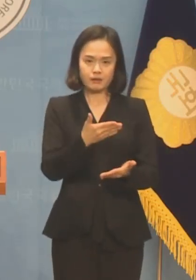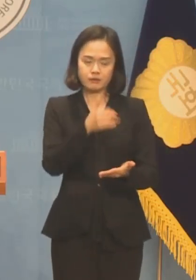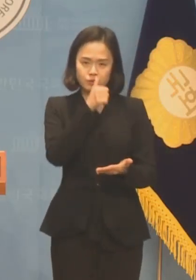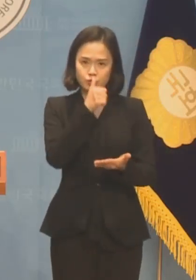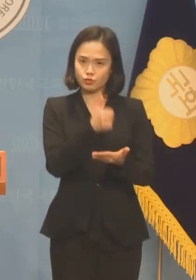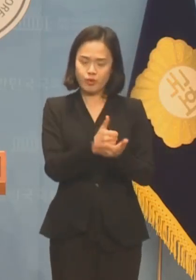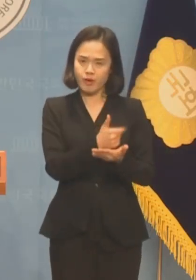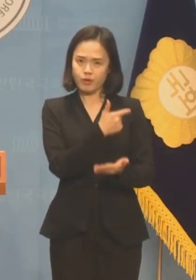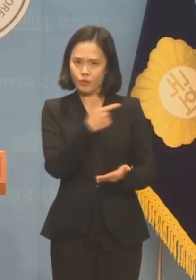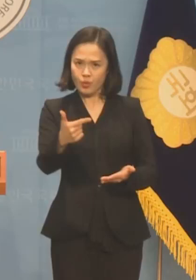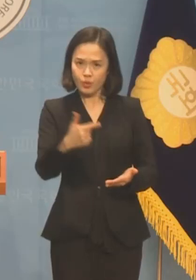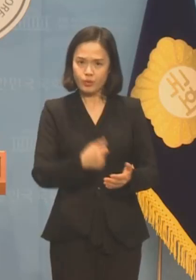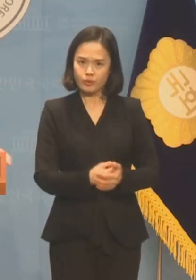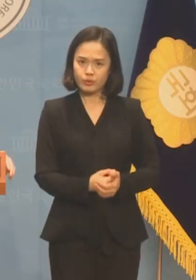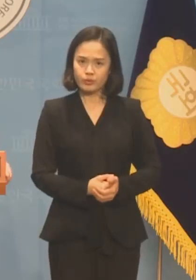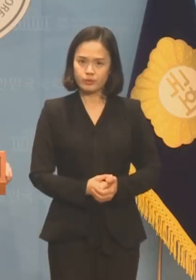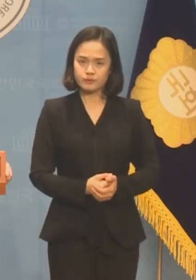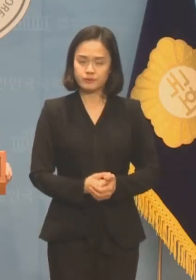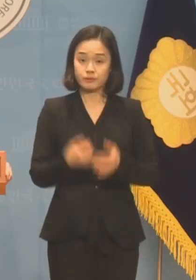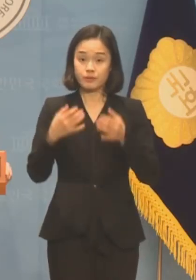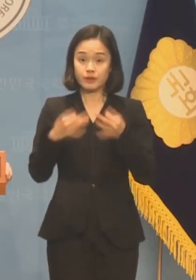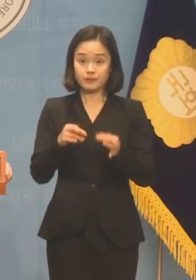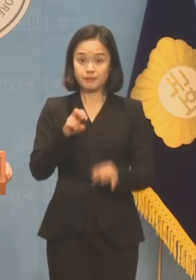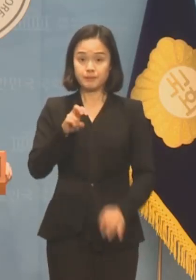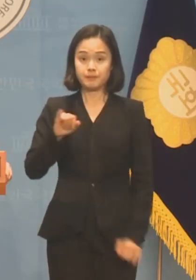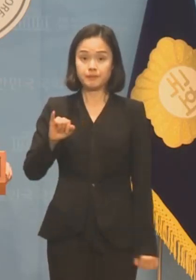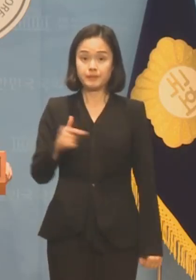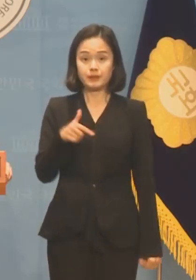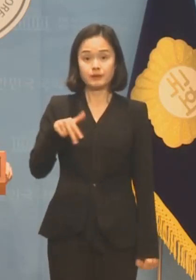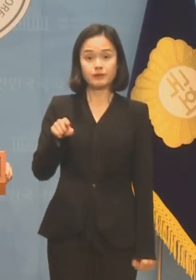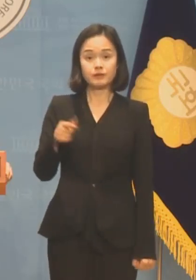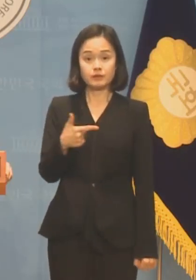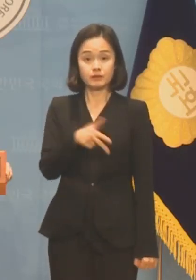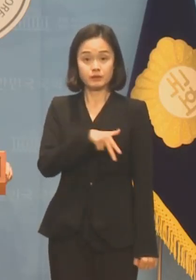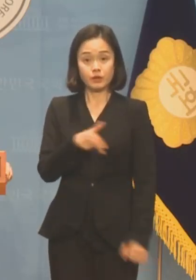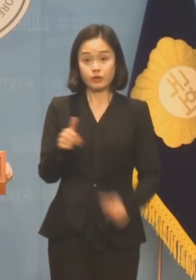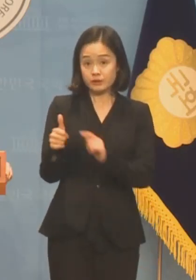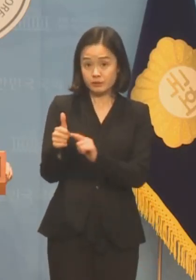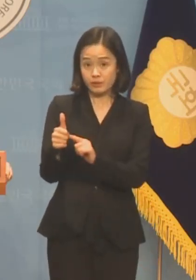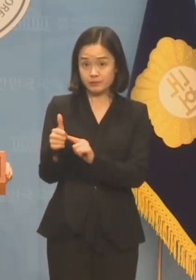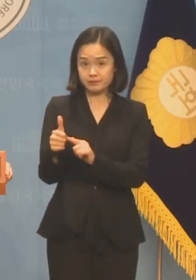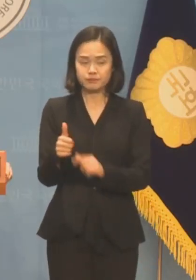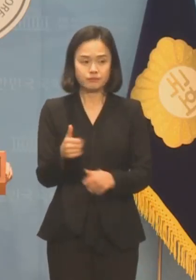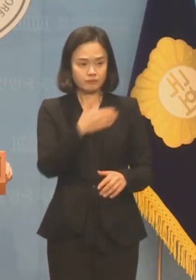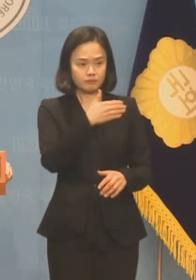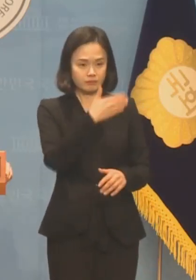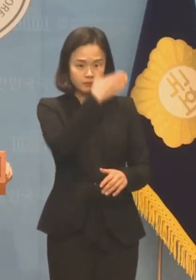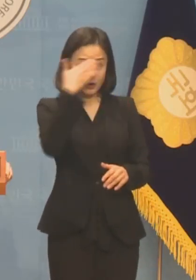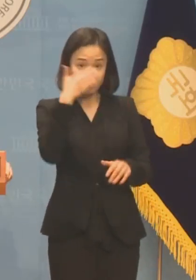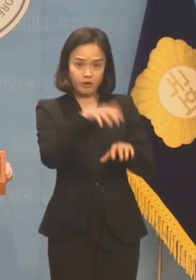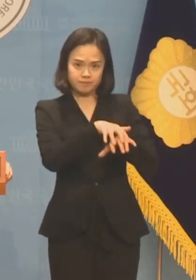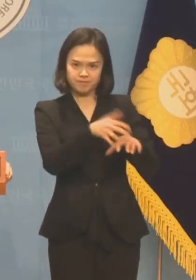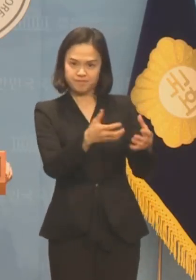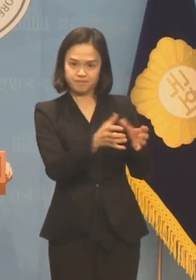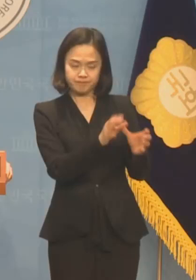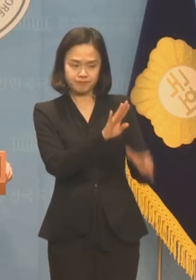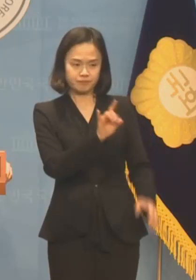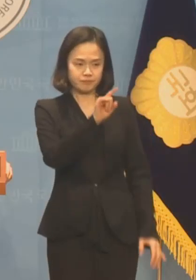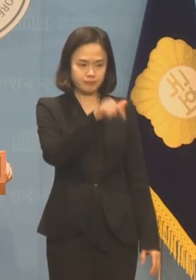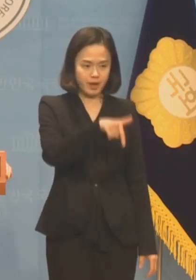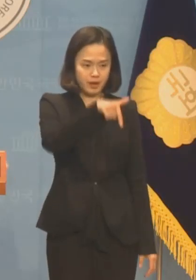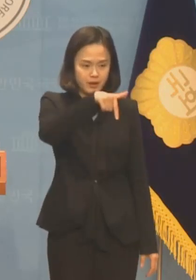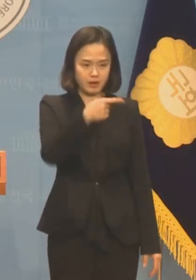지적해둡니다. 김민전 국회의원은 위 반공청년단과 백골단 조직과 활동을